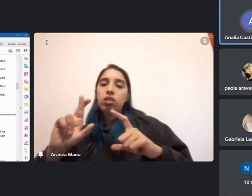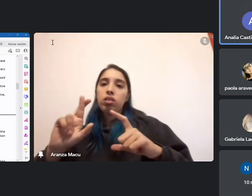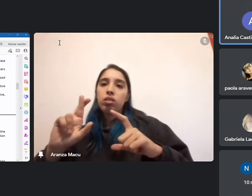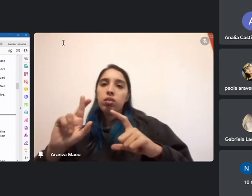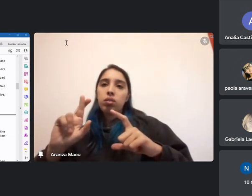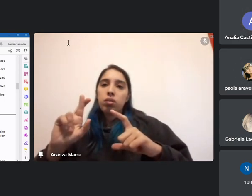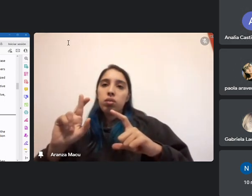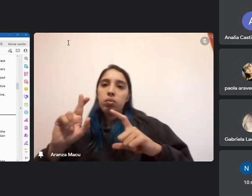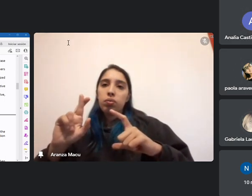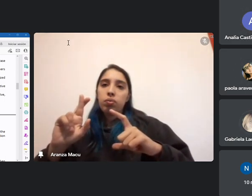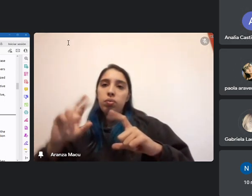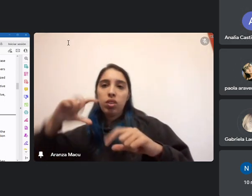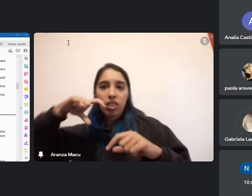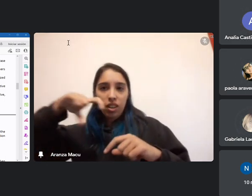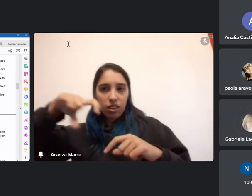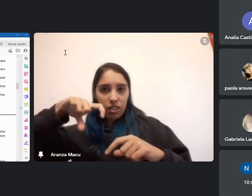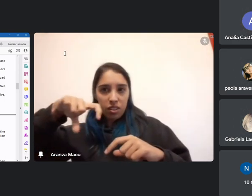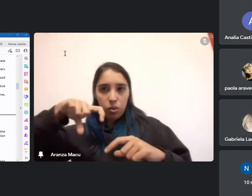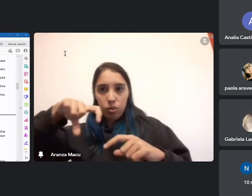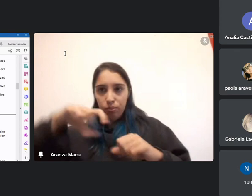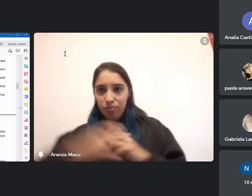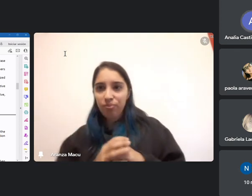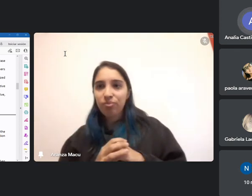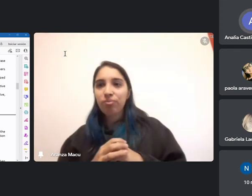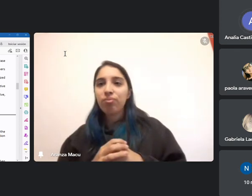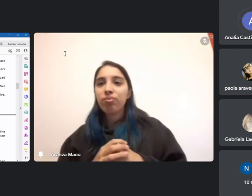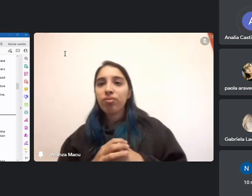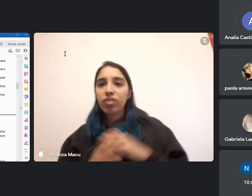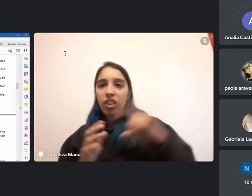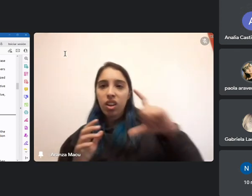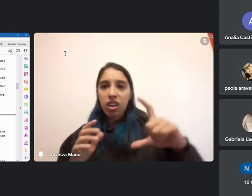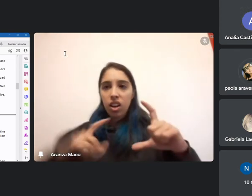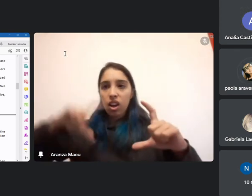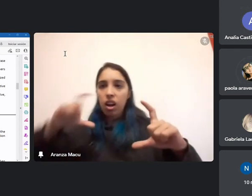hasta skills. Bien, ¿cuál es el núcleo?